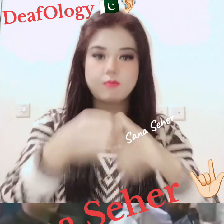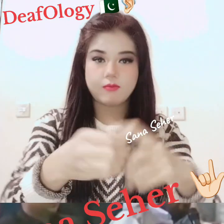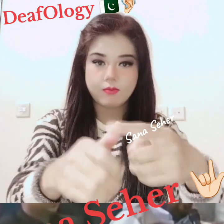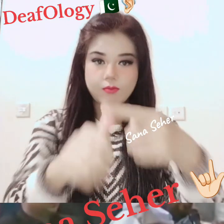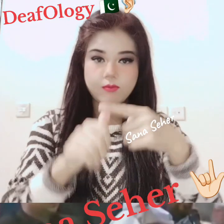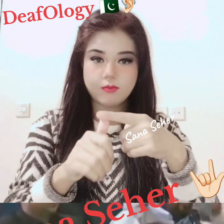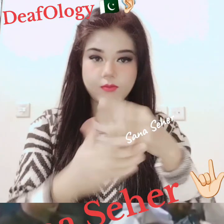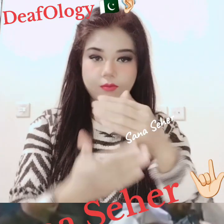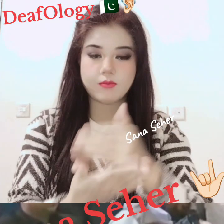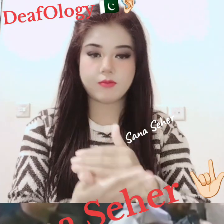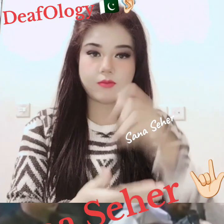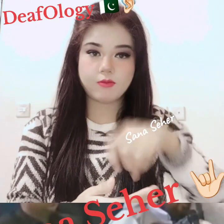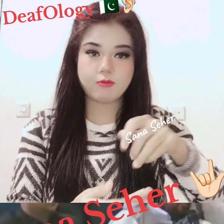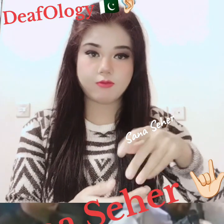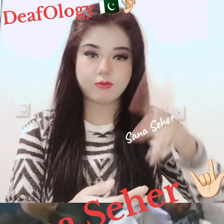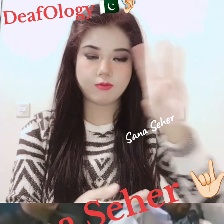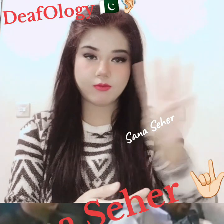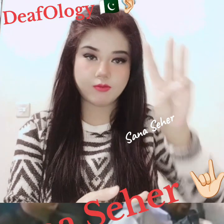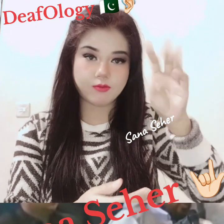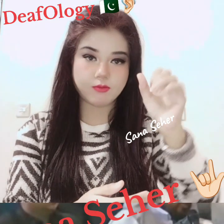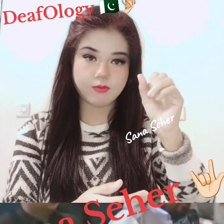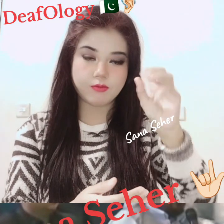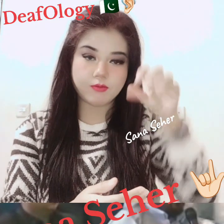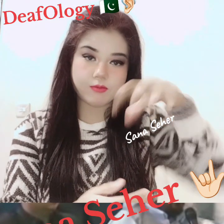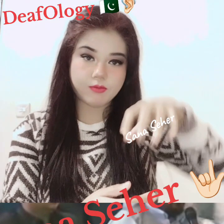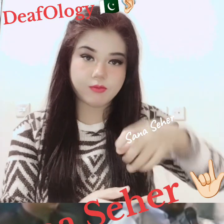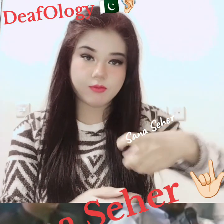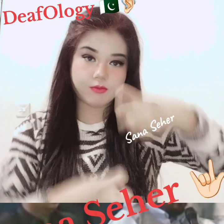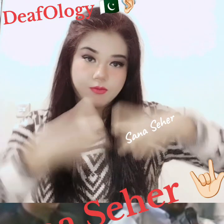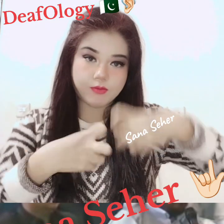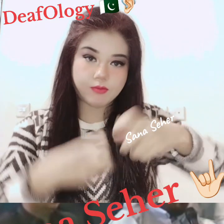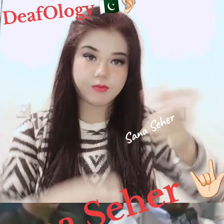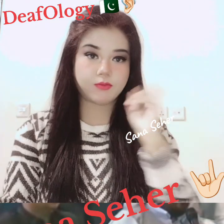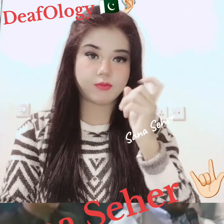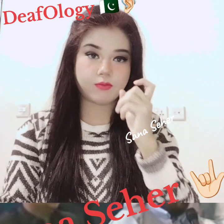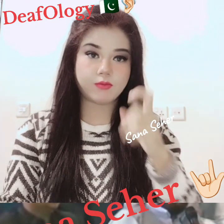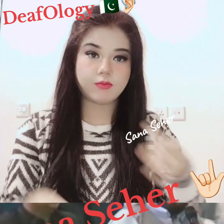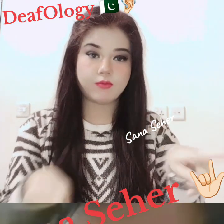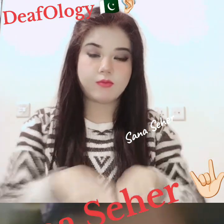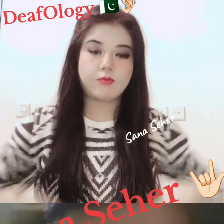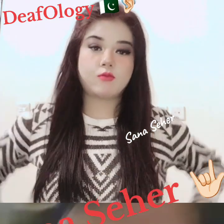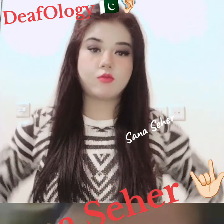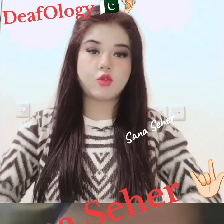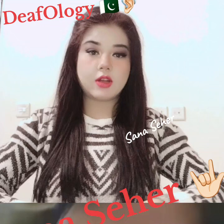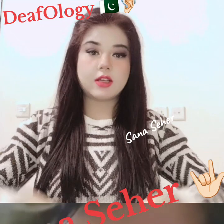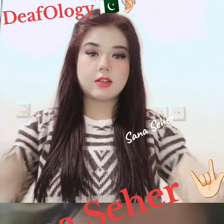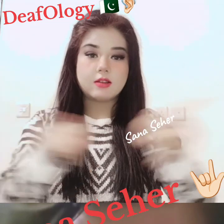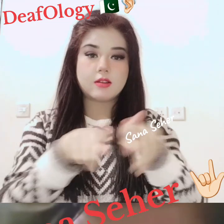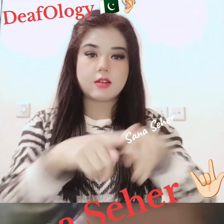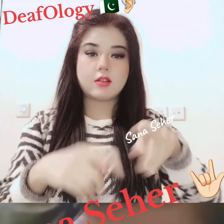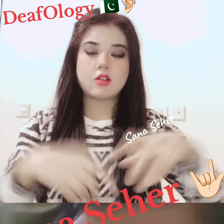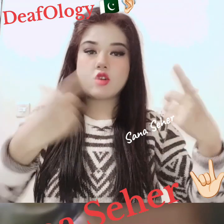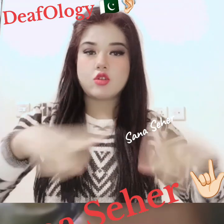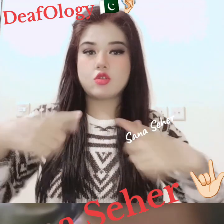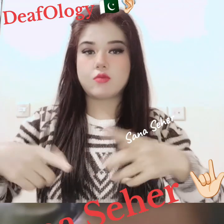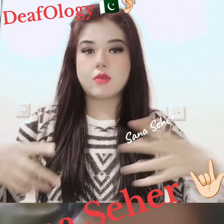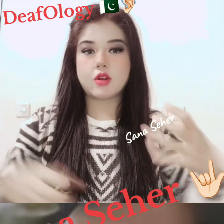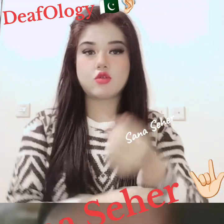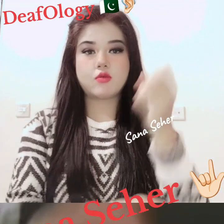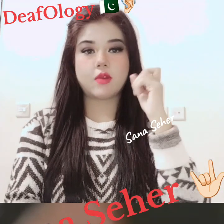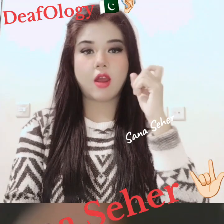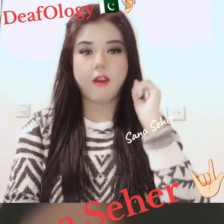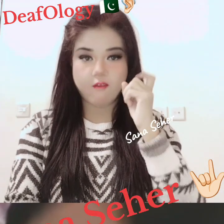اپنے جنوبی اضلاع میں دیکھتے ہیں جہاں پہ بھی فوج کارروائیاں کر رہی ہے وہاں پہ پولیس ان کے ساتھ ہوتی ہے، صوبائی جتنی بھی فورسز ہیں وہ سب ساتھ دیتے